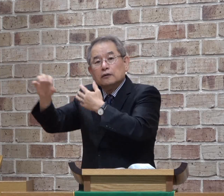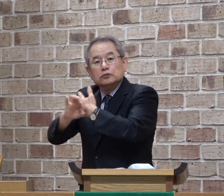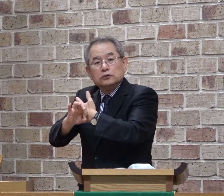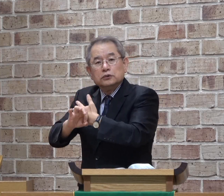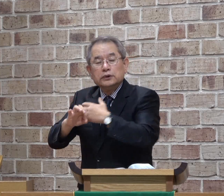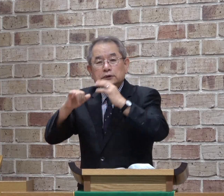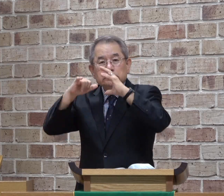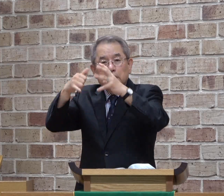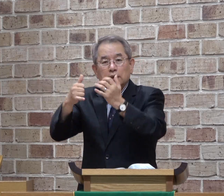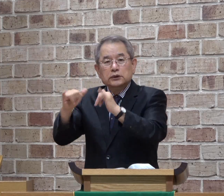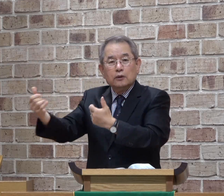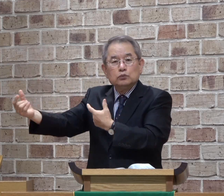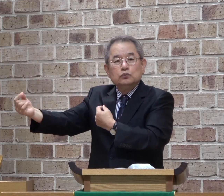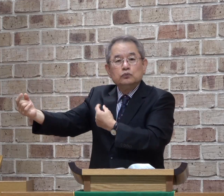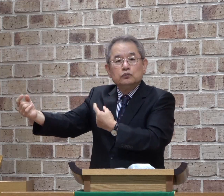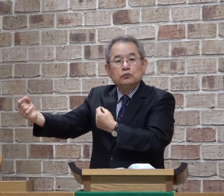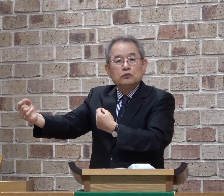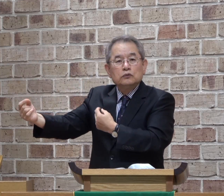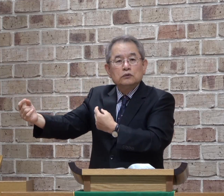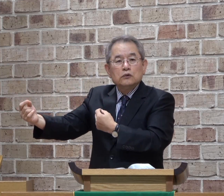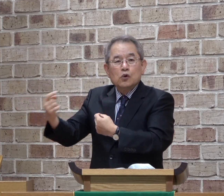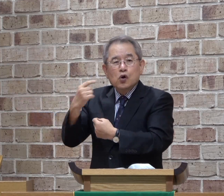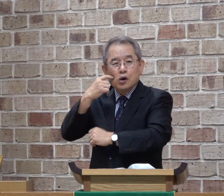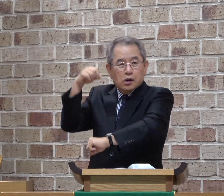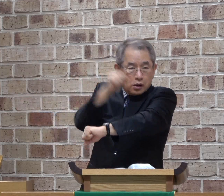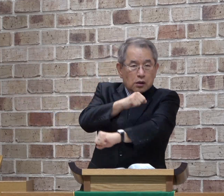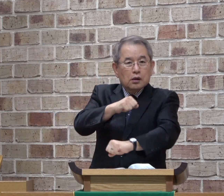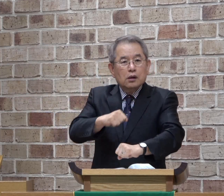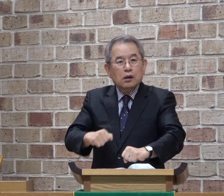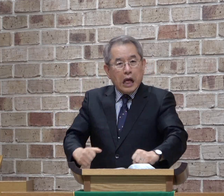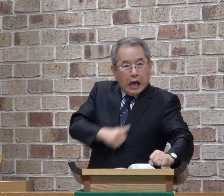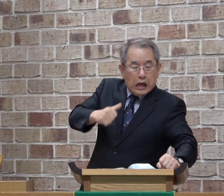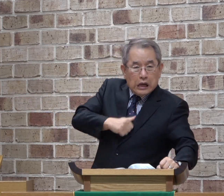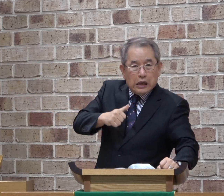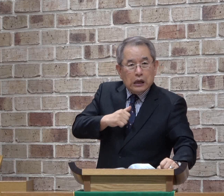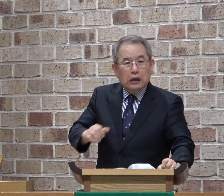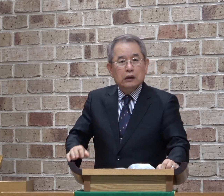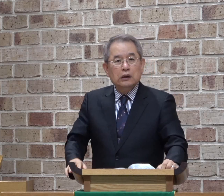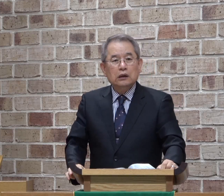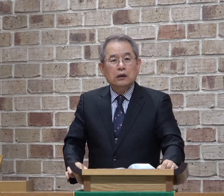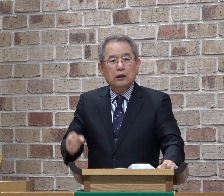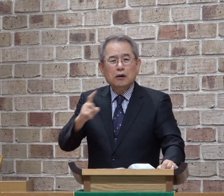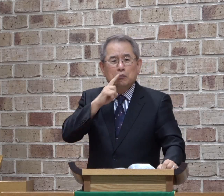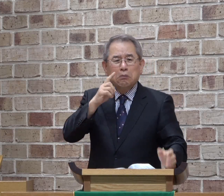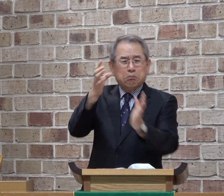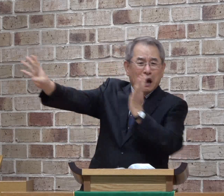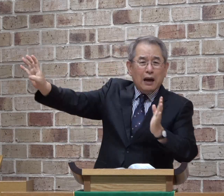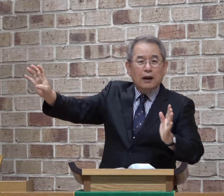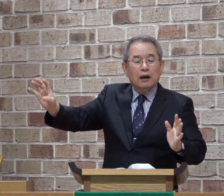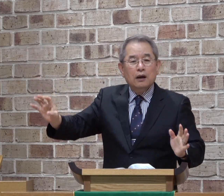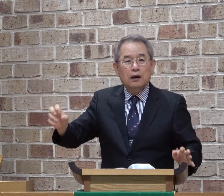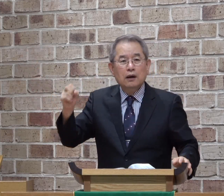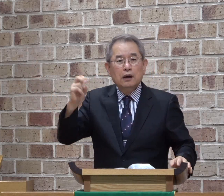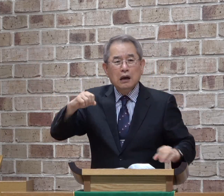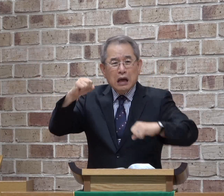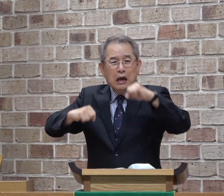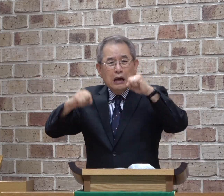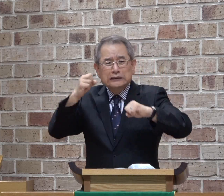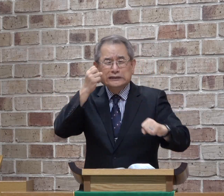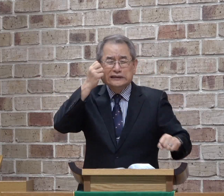다닌다고 해도 우리가 세상 밖에서 믿지 않는 사람들과 똑같이 행한다면, 원망불평하고 말을 또 선하게 사용하지